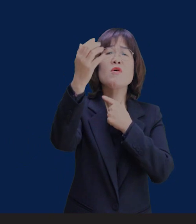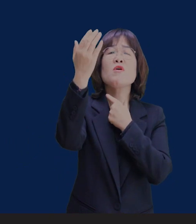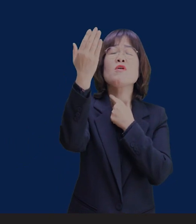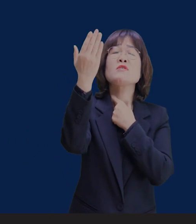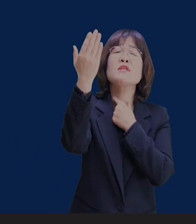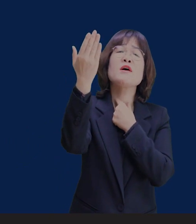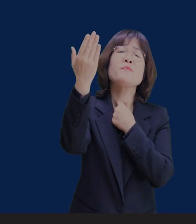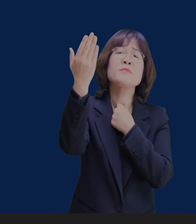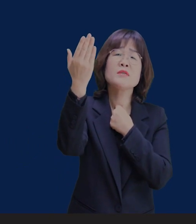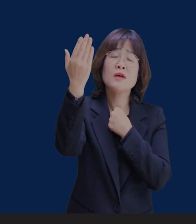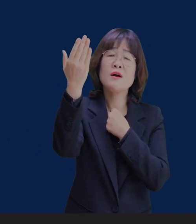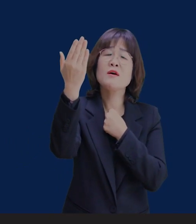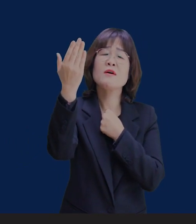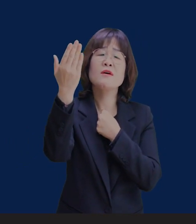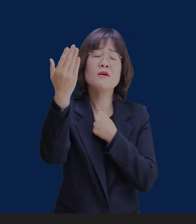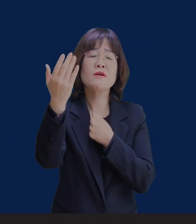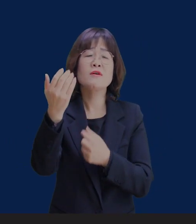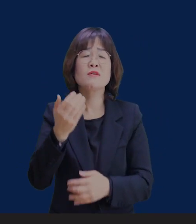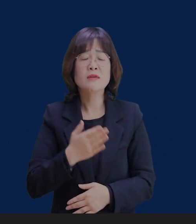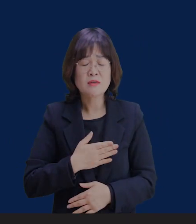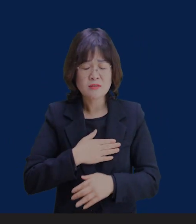원합니다. 더